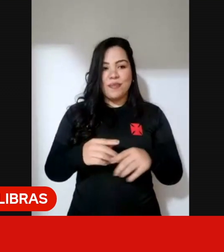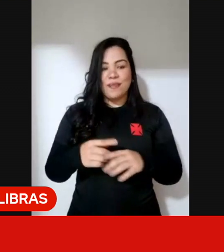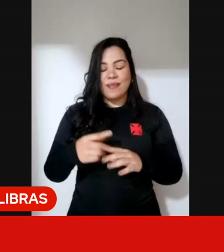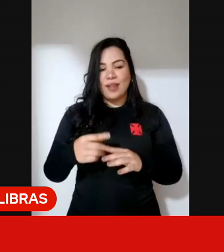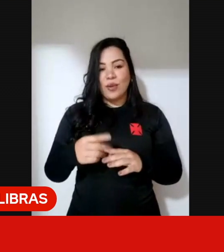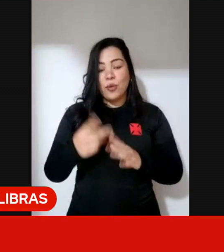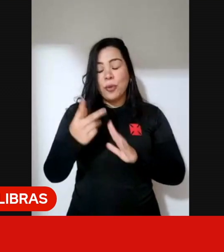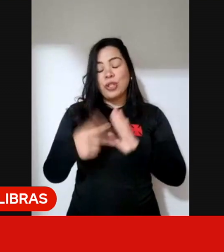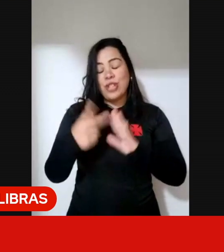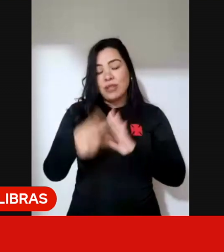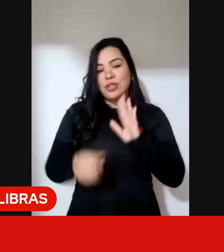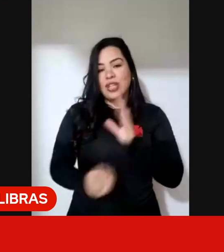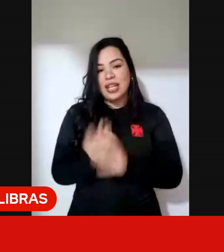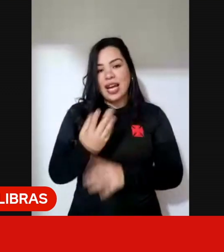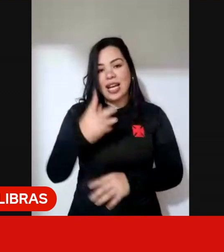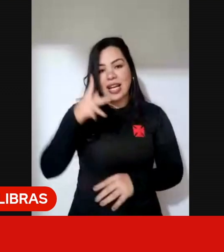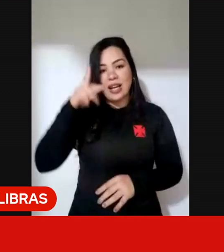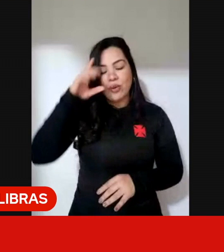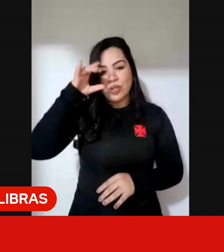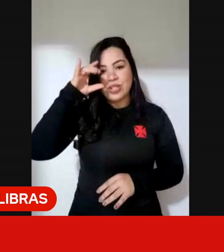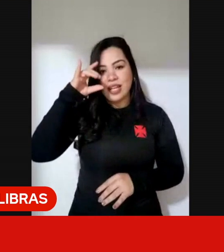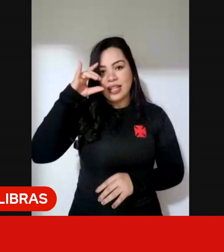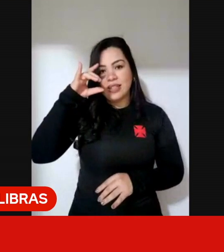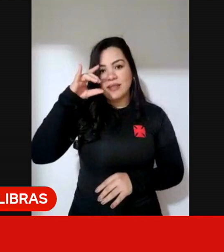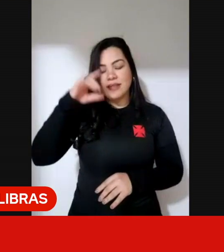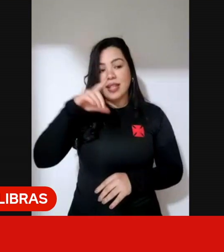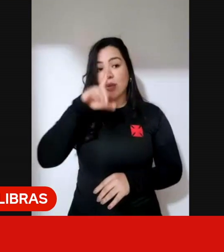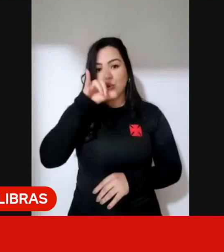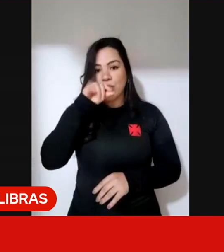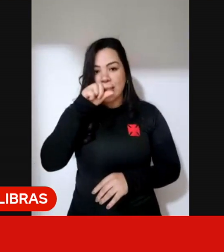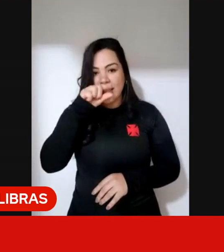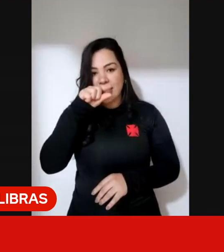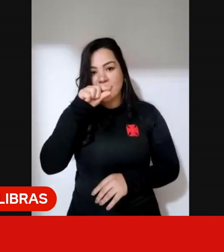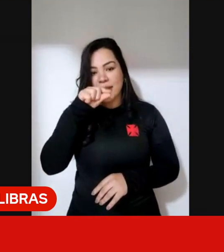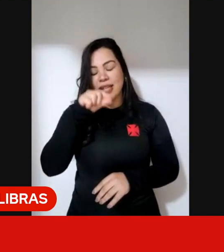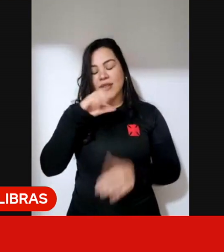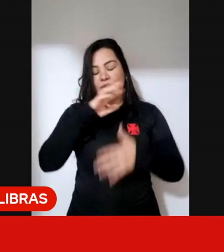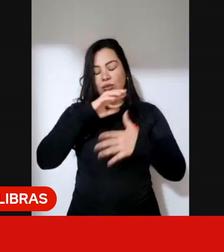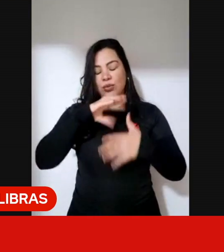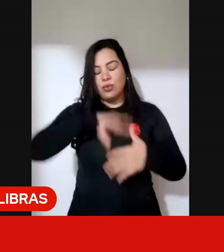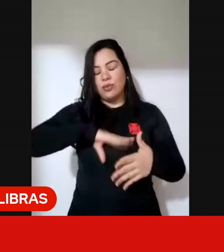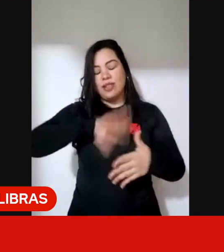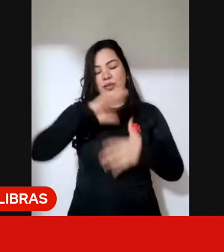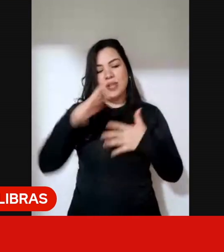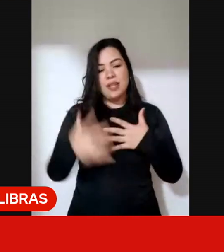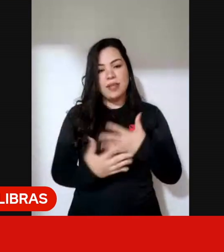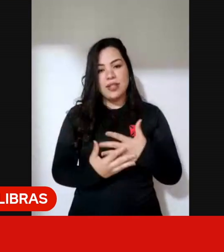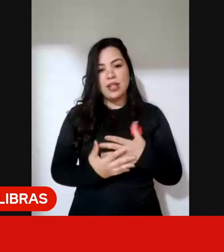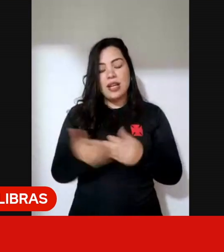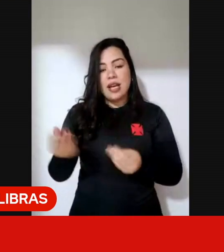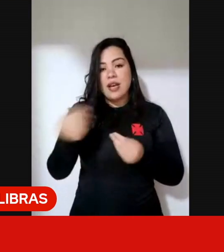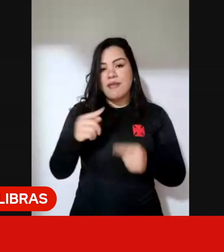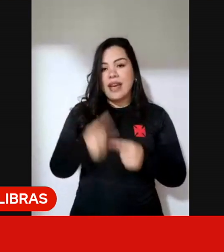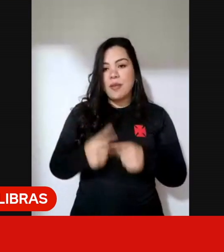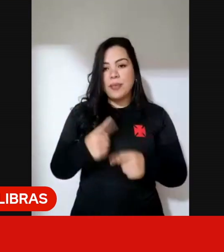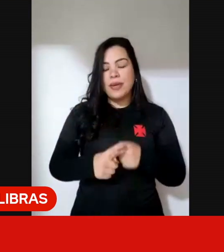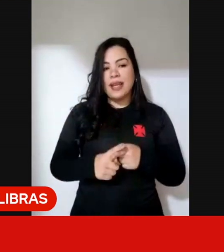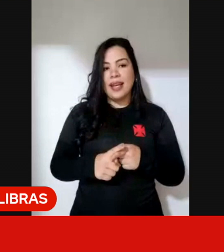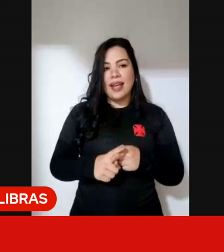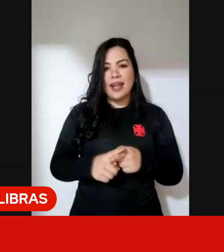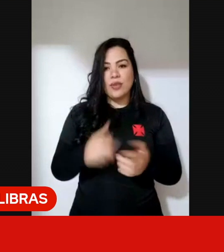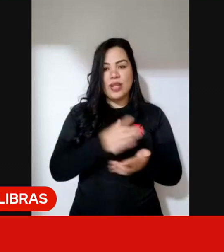E o projeto de criar, né, o Instagram e o Twitter também, do Vasco Libras,